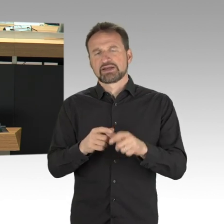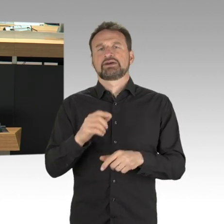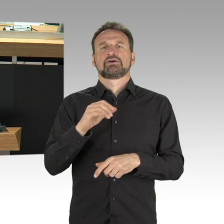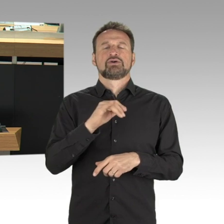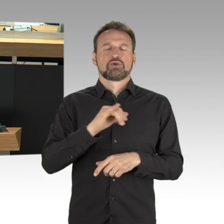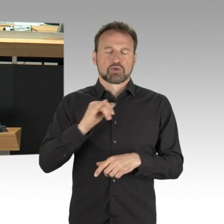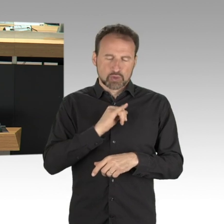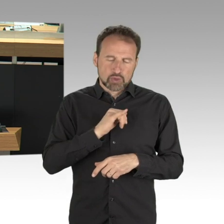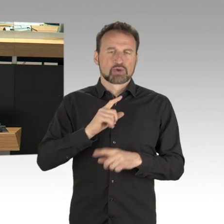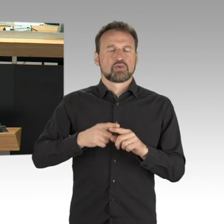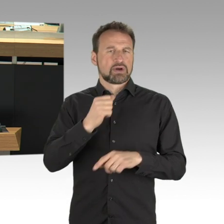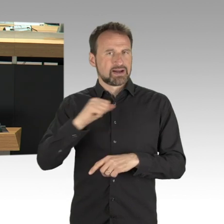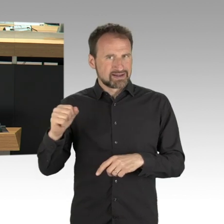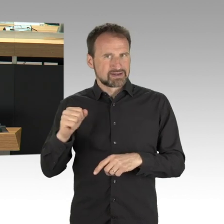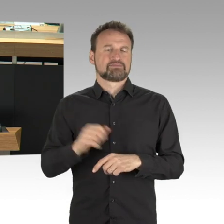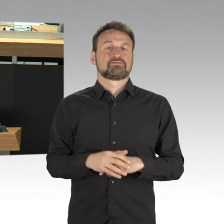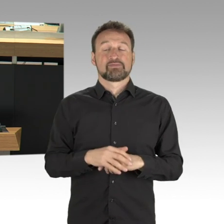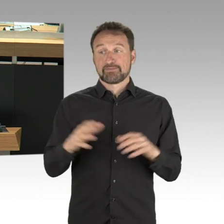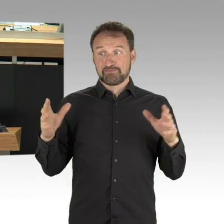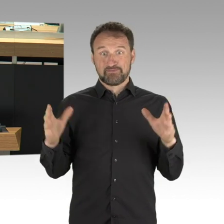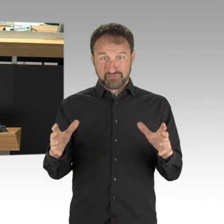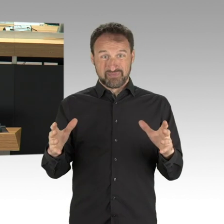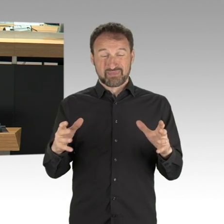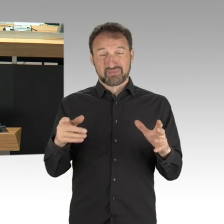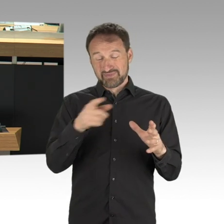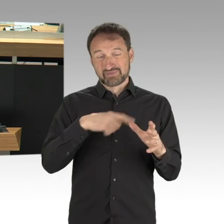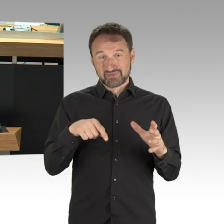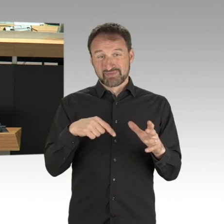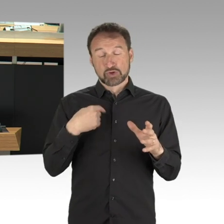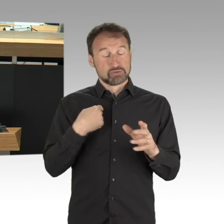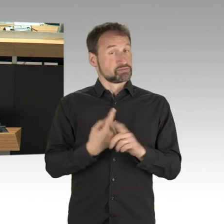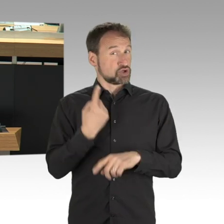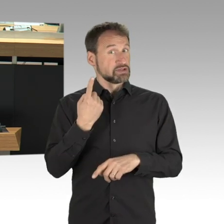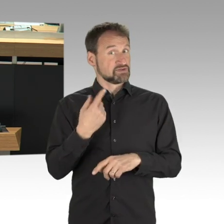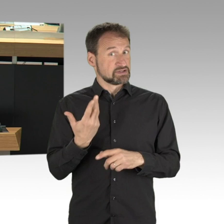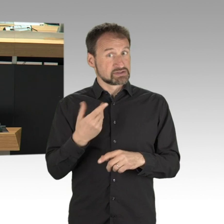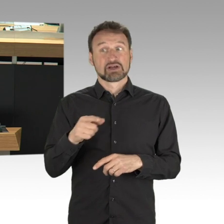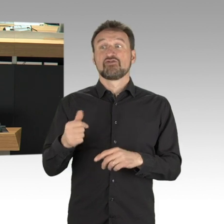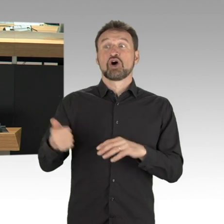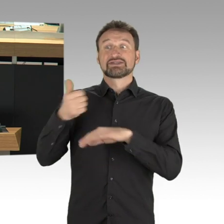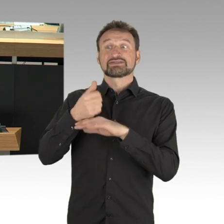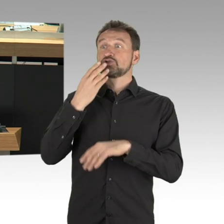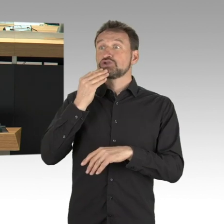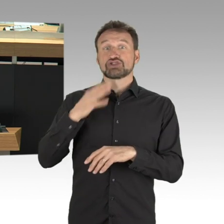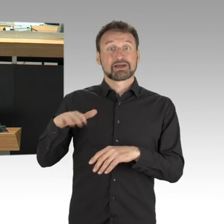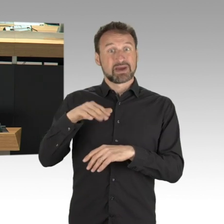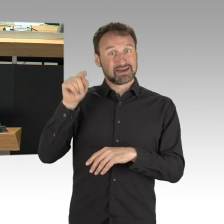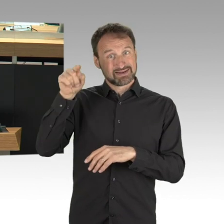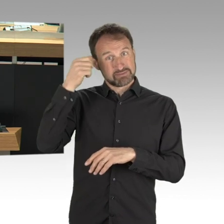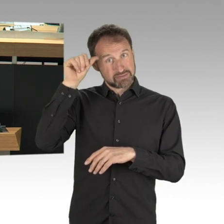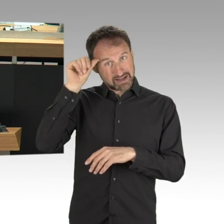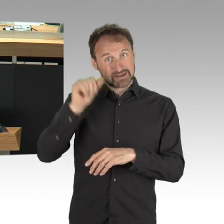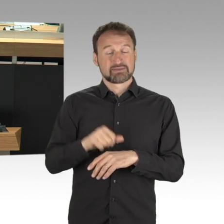Außerordentlich begrüßt, und das war etwas Besonderes, wie ich finde, wurde unser Grundsatzbeschluss auch vom Vorsitzenden der jüdischen Gemeinde zu Berlin, Gideon